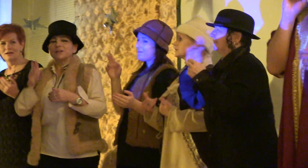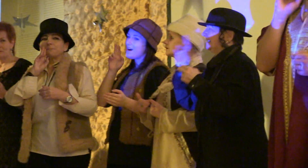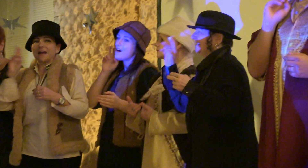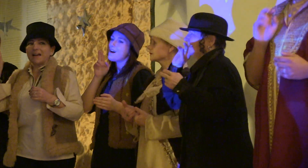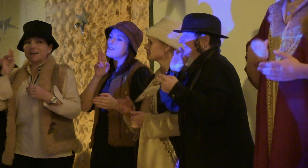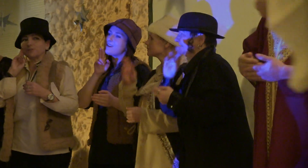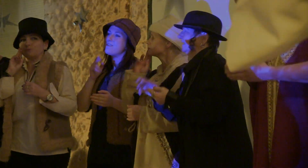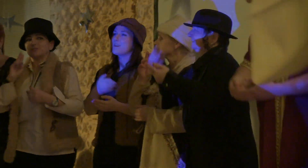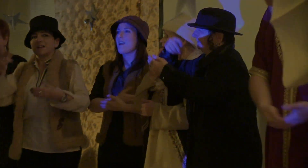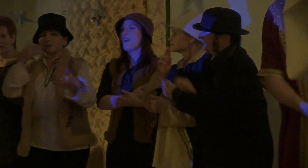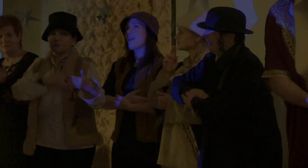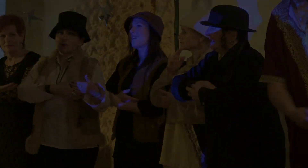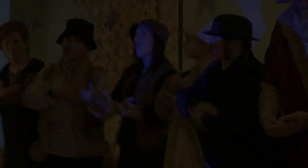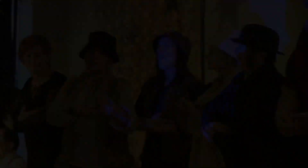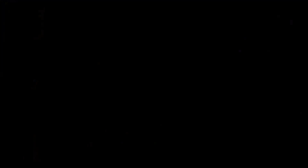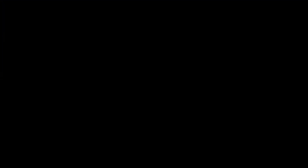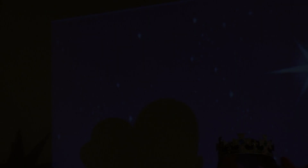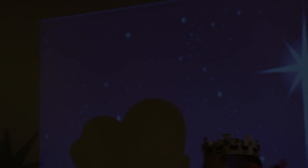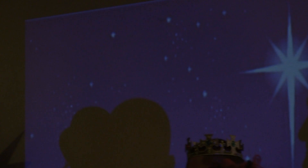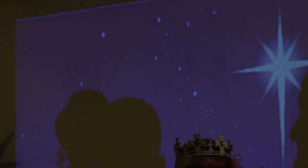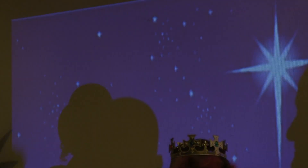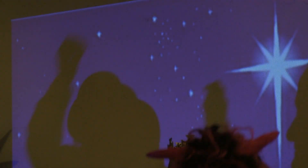Maryję, Matkę Jego.